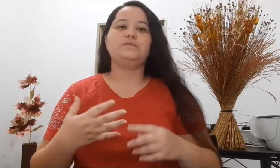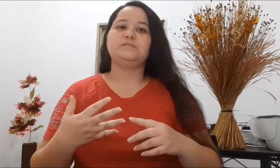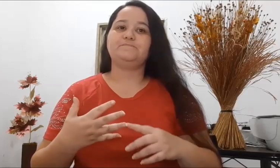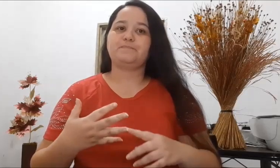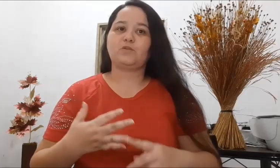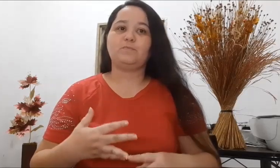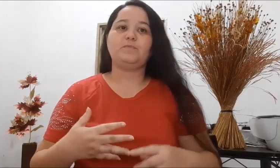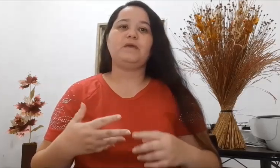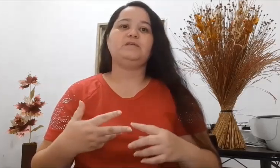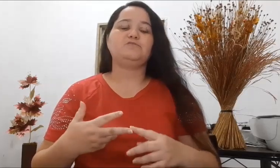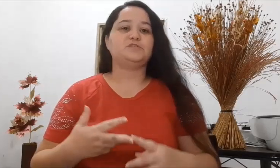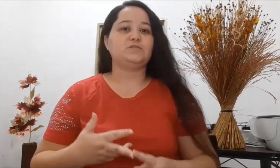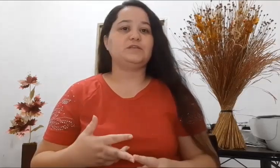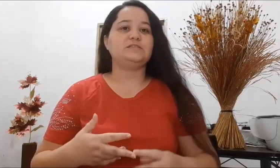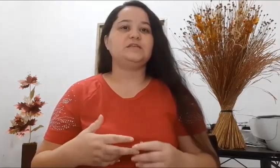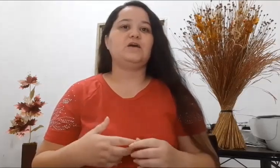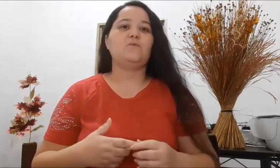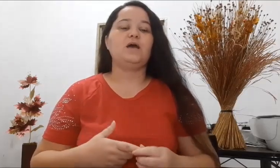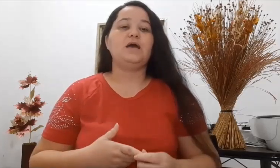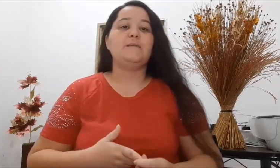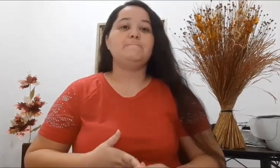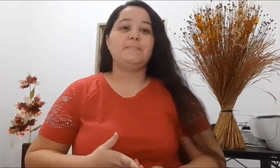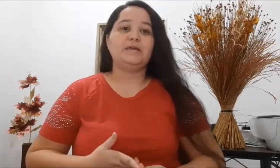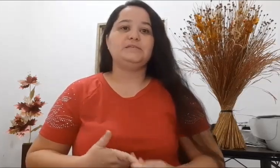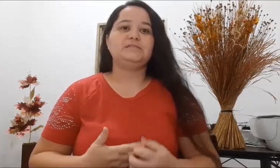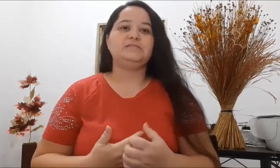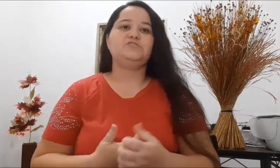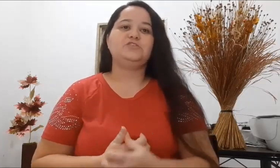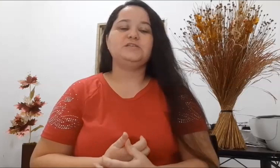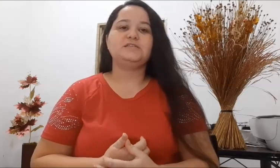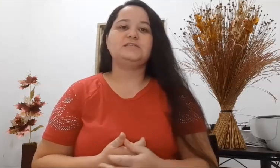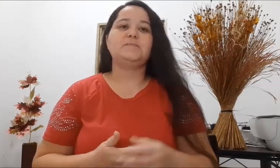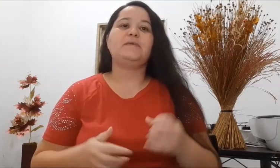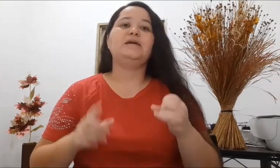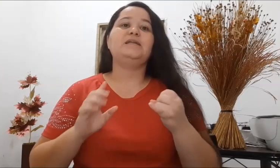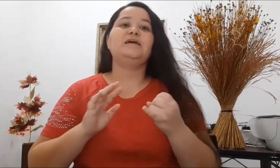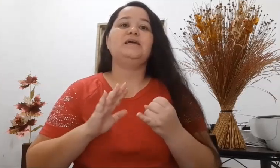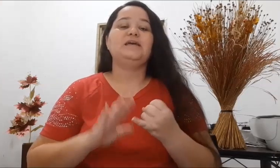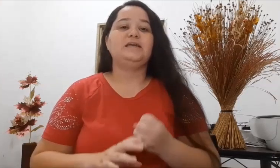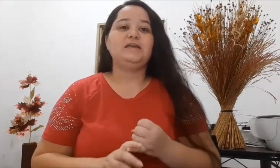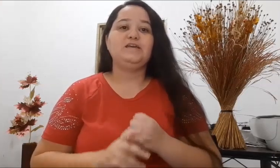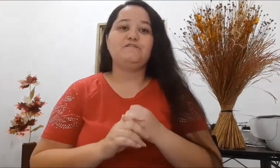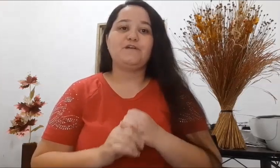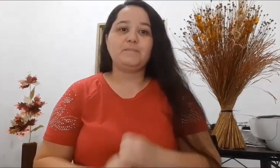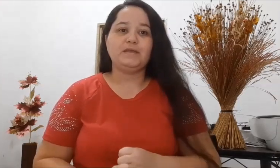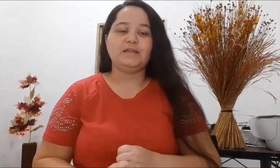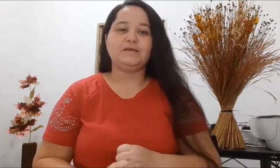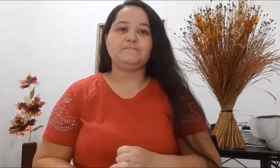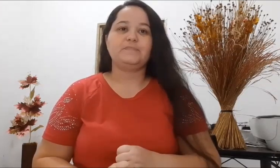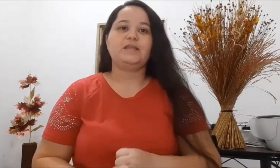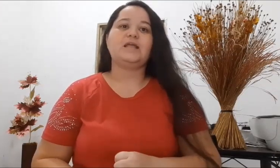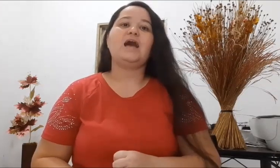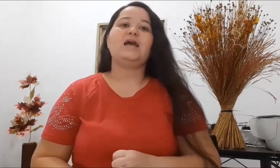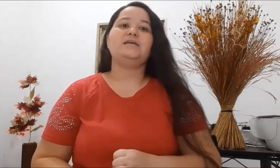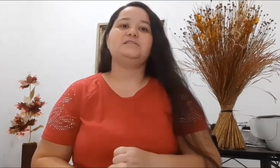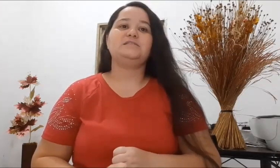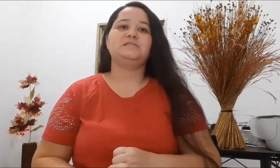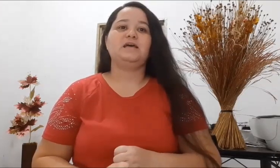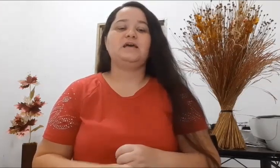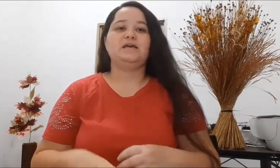pronomes, cumprimento, saudação, meses, dias da semana e família, tá?